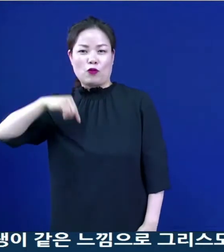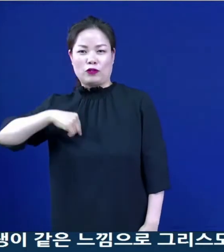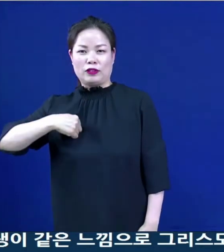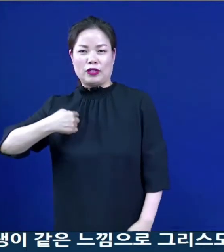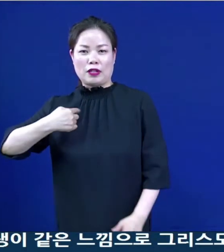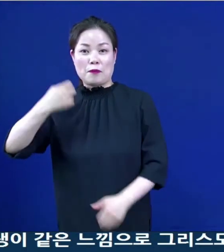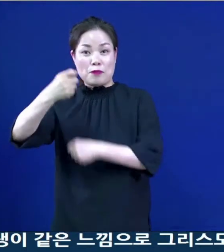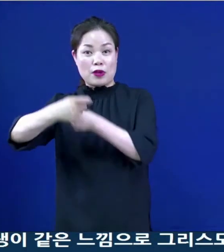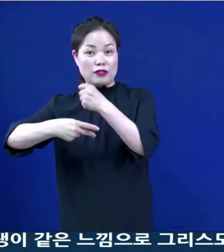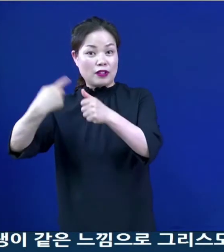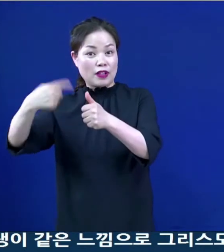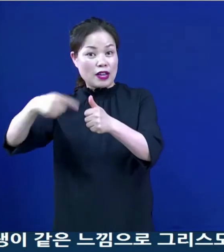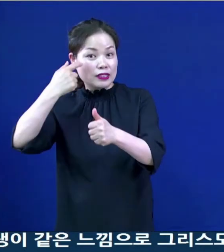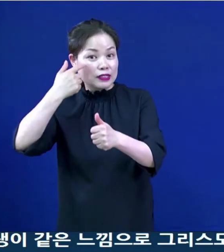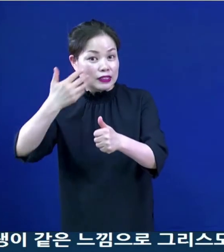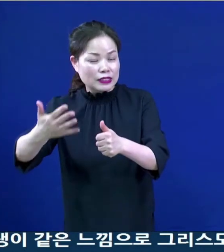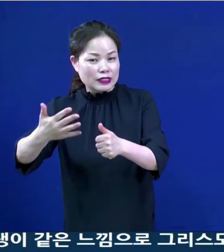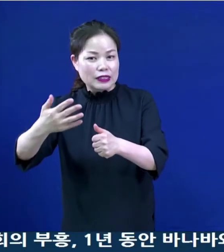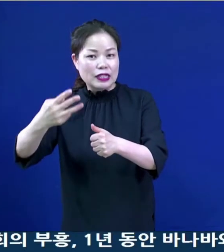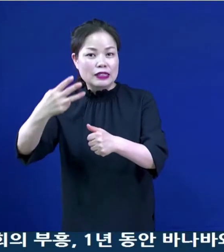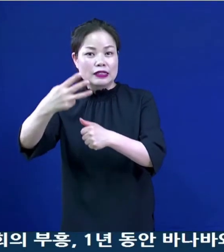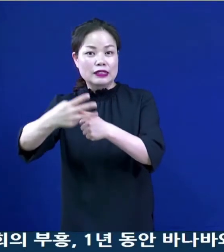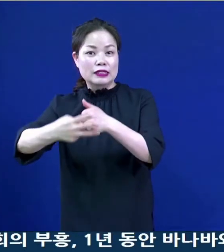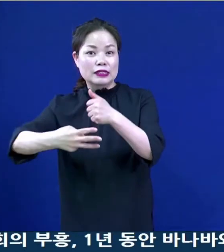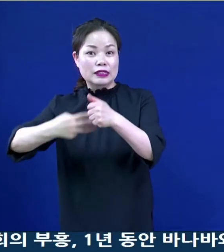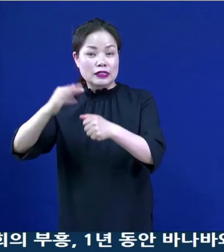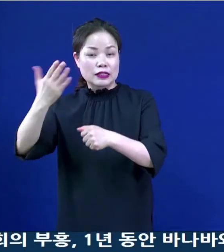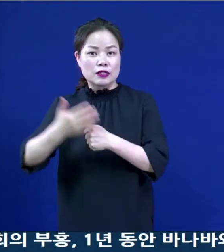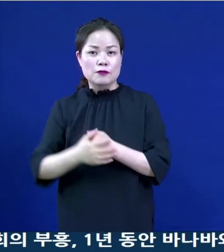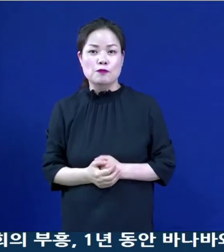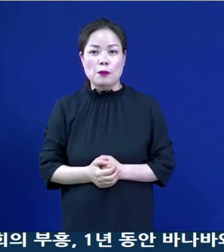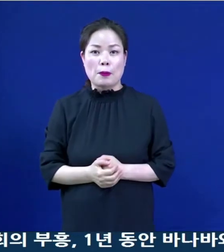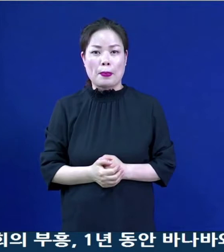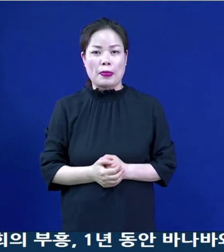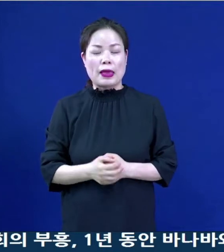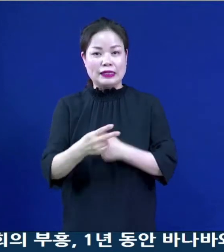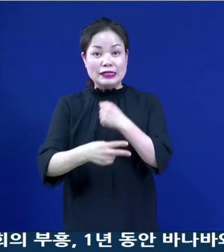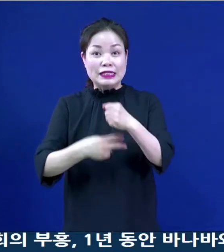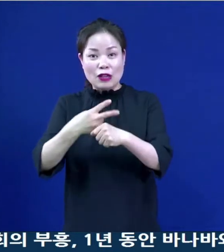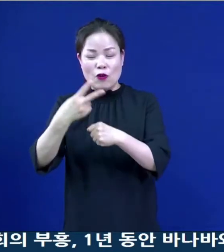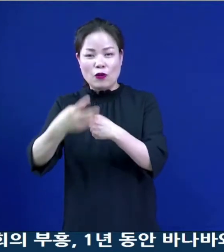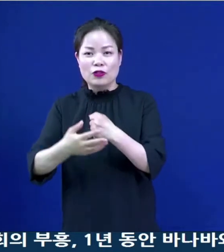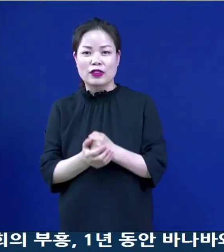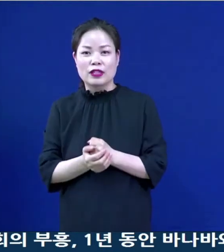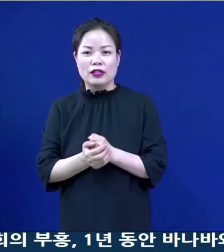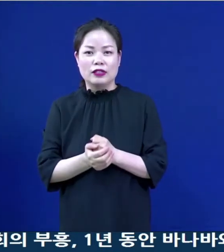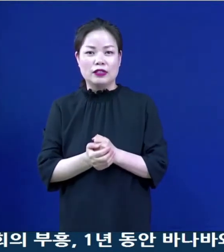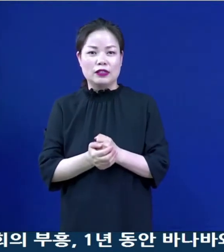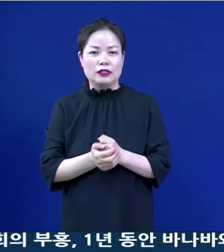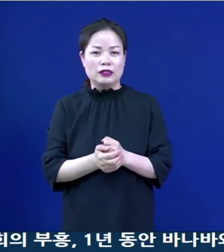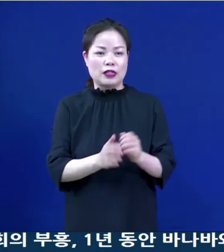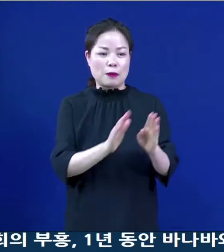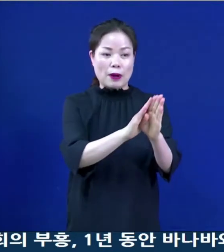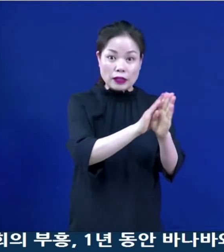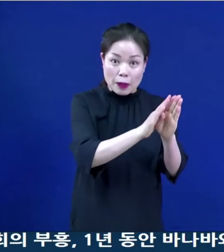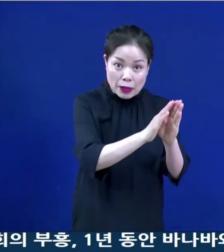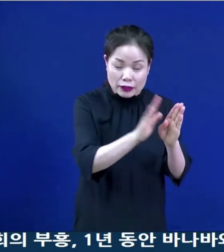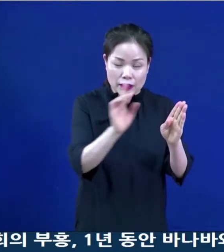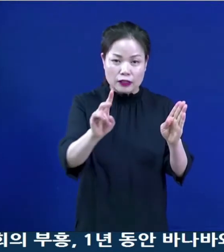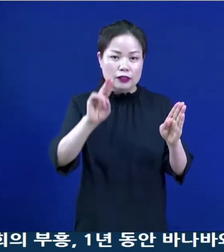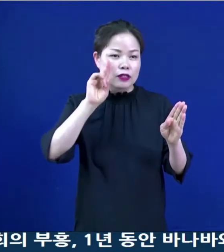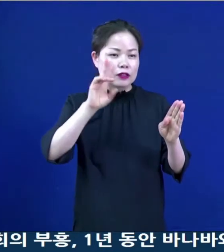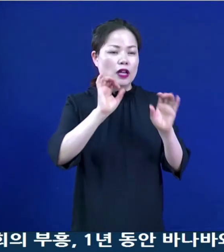혼자. 몇 년 가르칩니까? 2년. 좀 연결이 됩니까? 안디옥에서는 2명이서 1년,